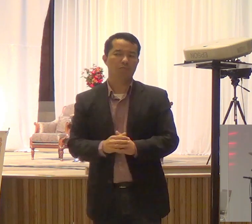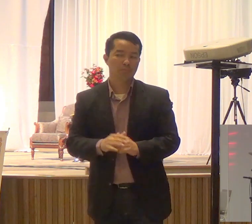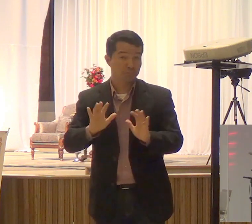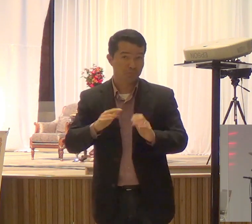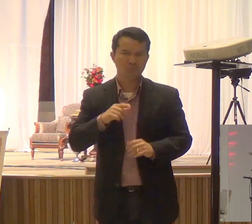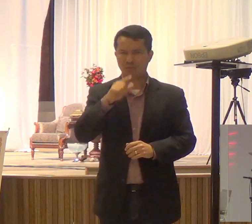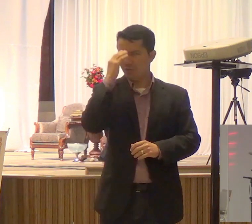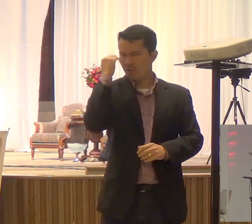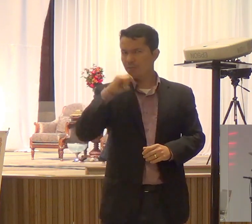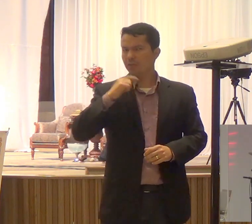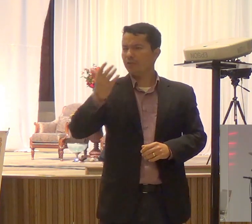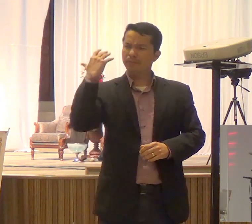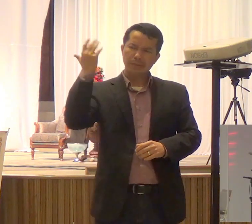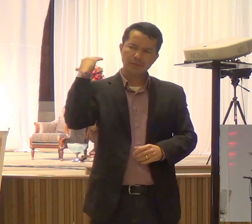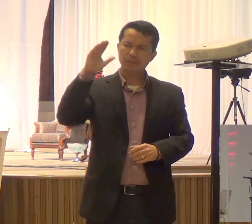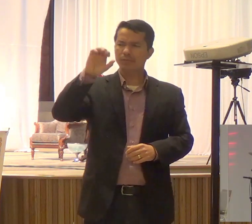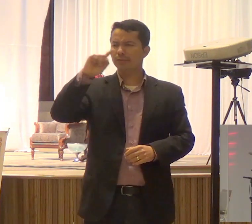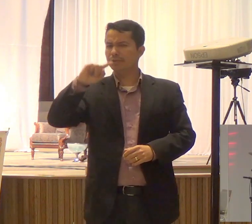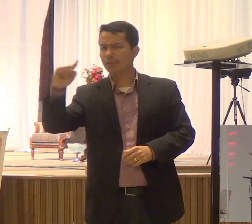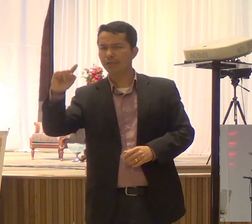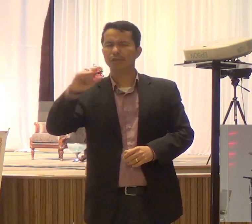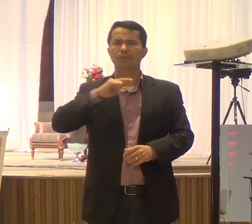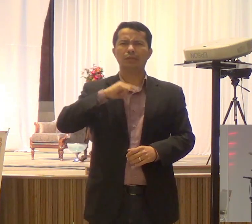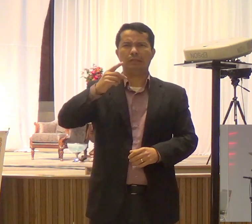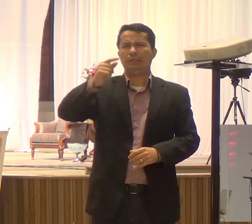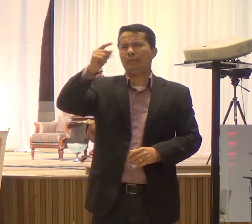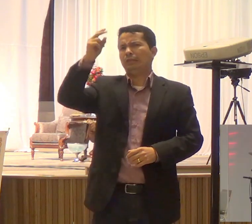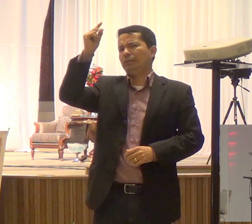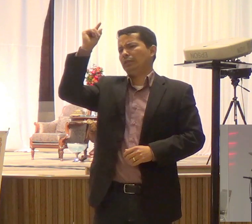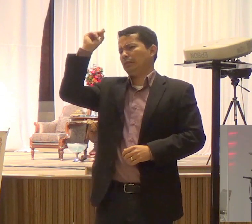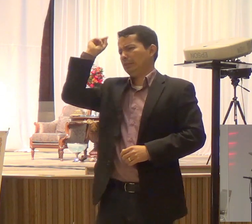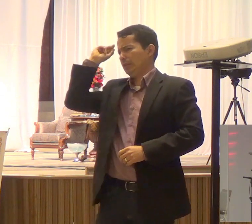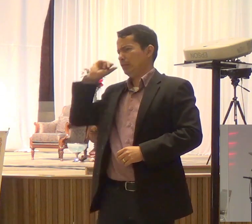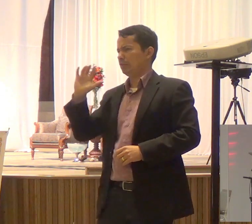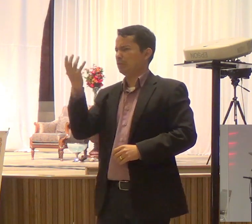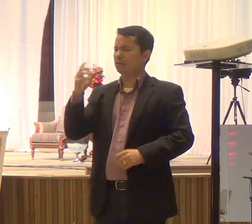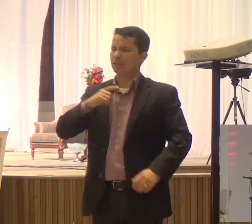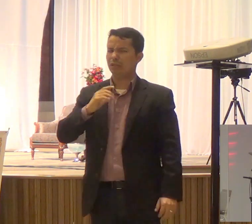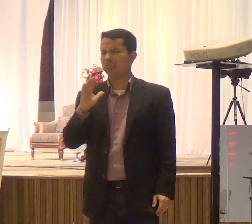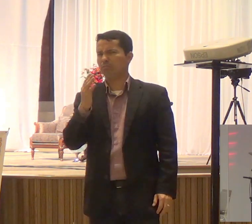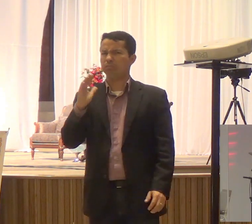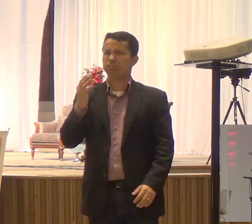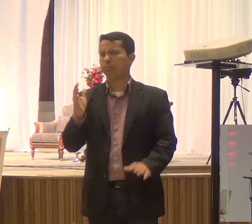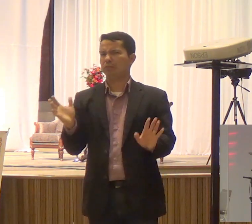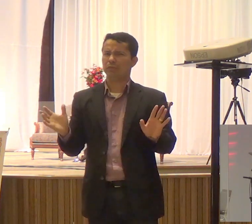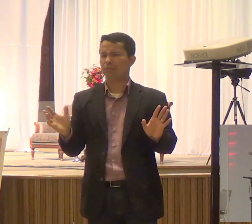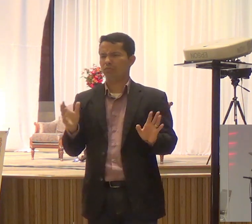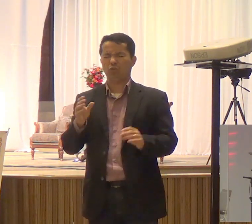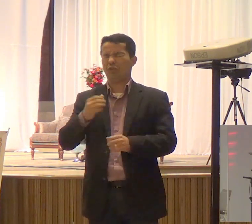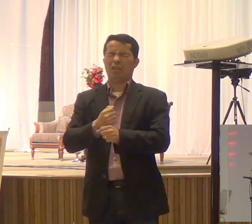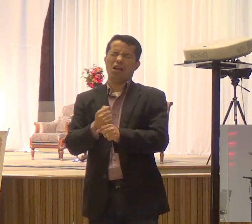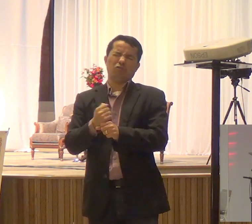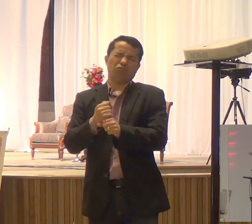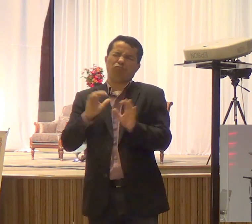eles escreveram lá no passado, a gente está falando aqui de uma profecia de tantos anos atrás, de um escrito de tantos anos atrás, mas